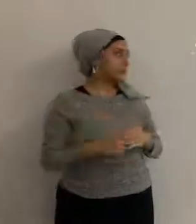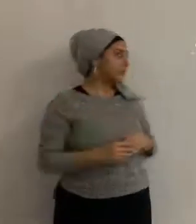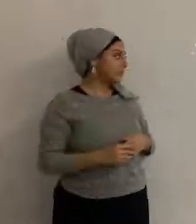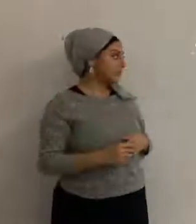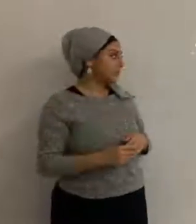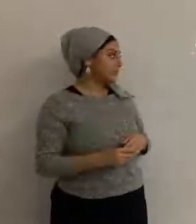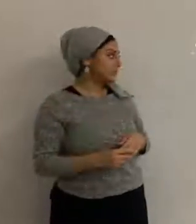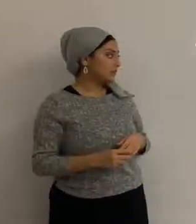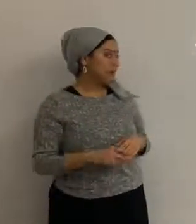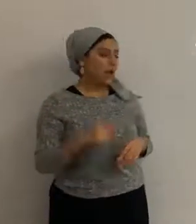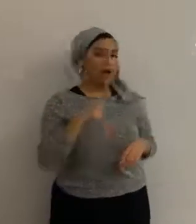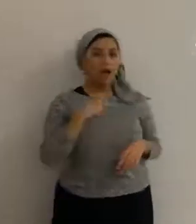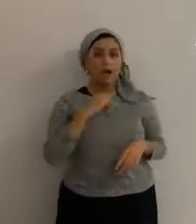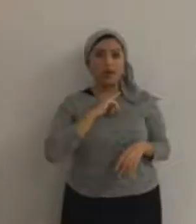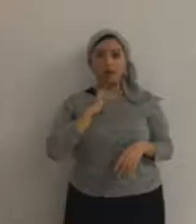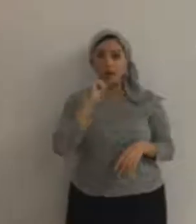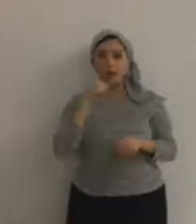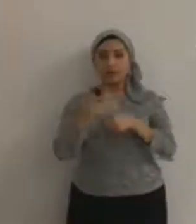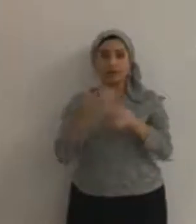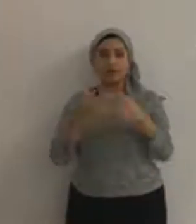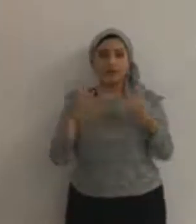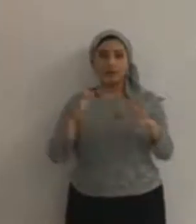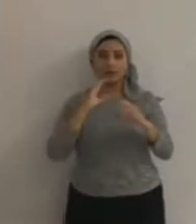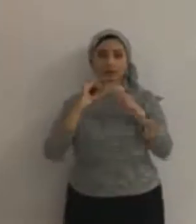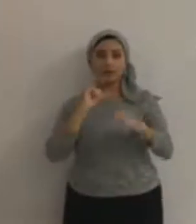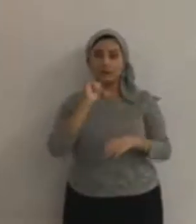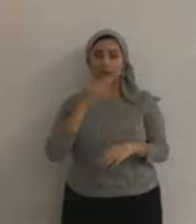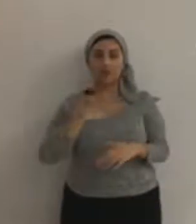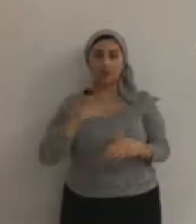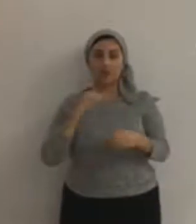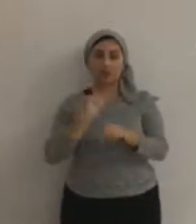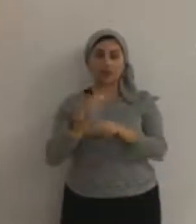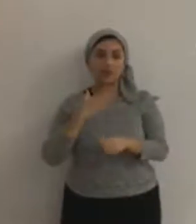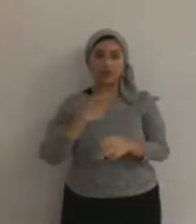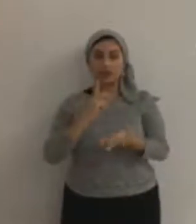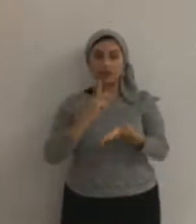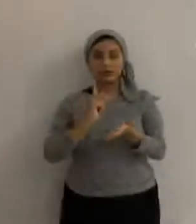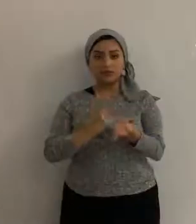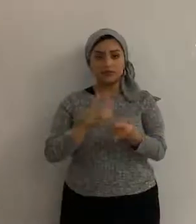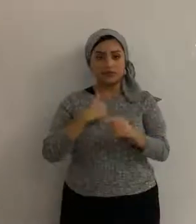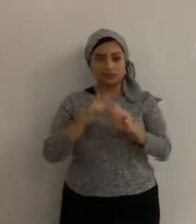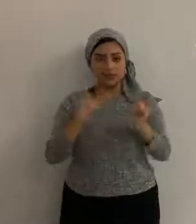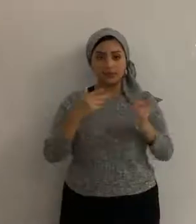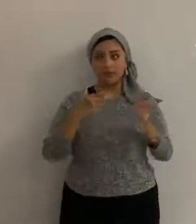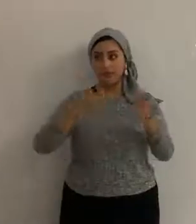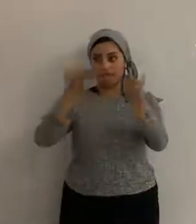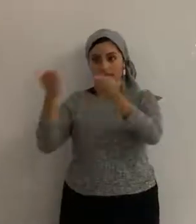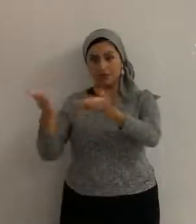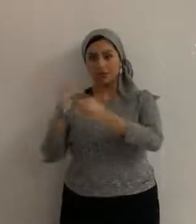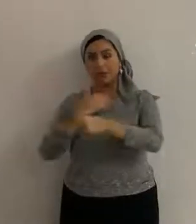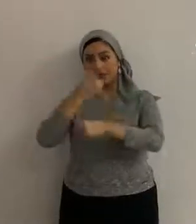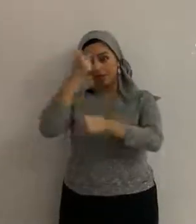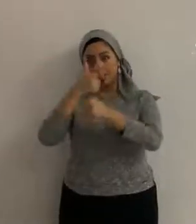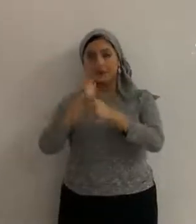hacer muchos comentarios porque no es mi profesión, soy médico cirujano, voy a ceder eso a nuestro amado Isaías, pero aquí vemos maquinaria